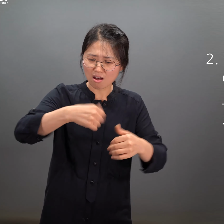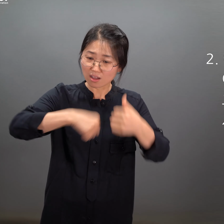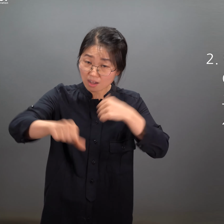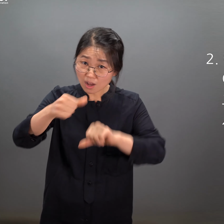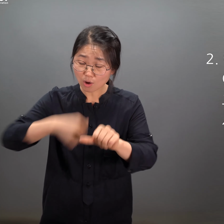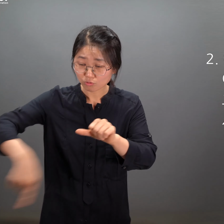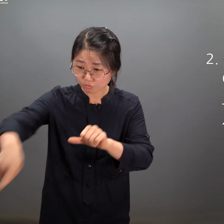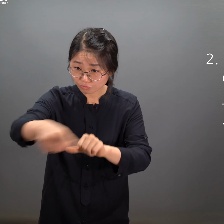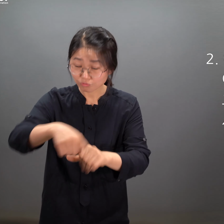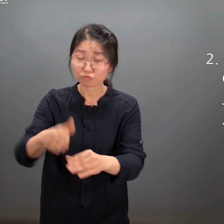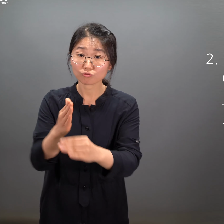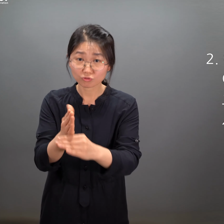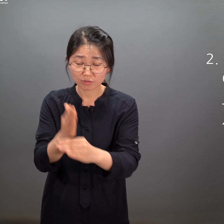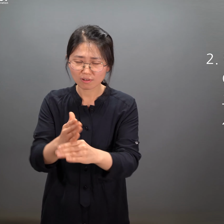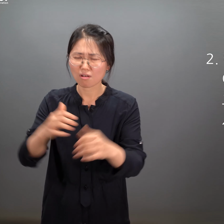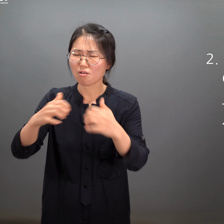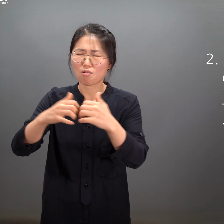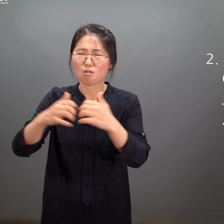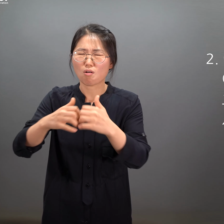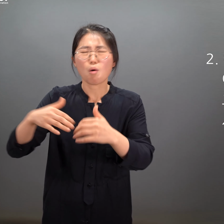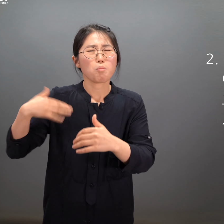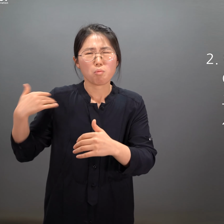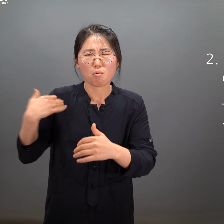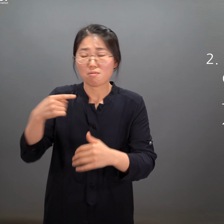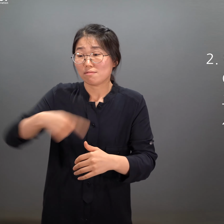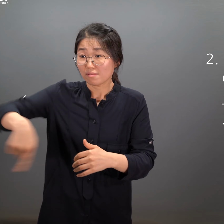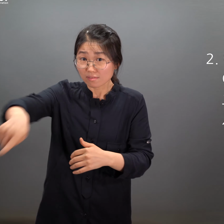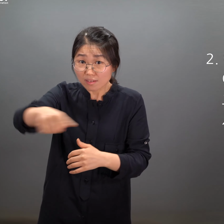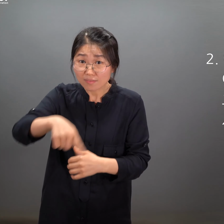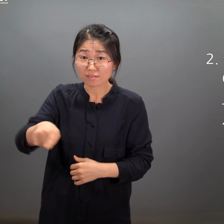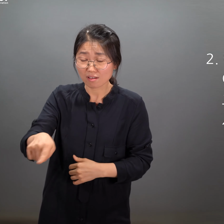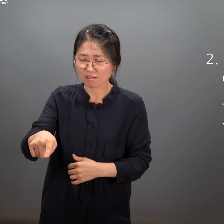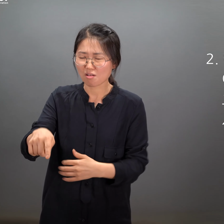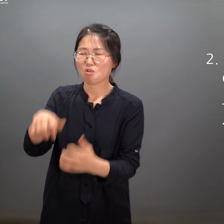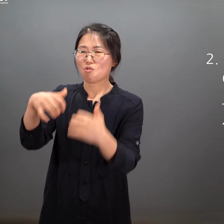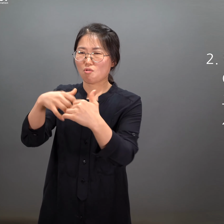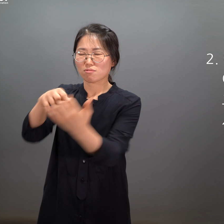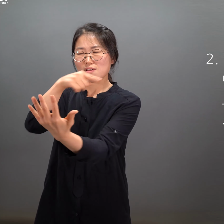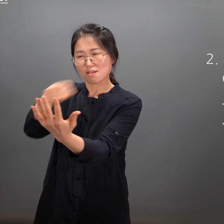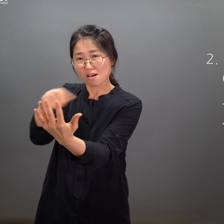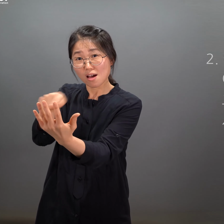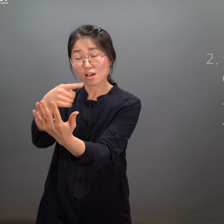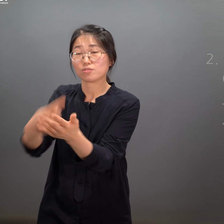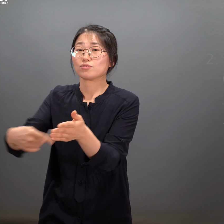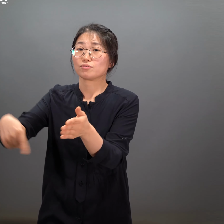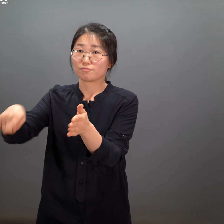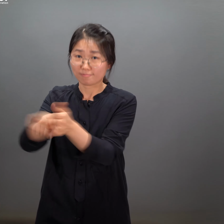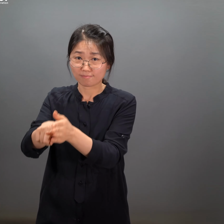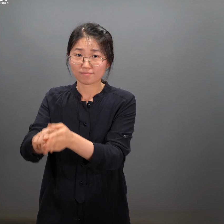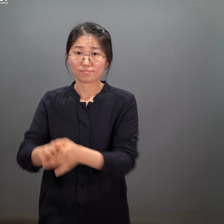아직 전쟁을 알지 못하는 자들에게 그것을 가르쳐 알게 하려 하사.